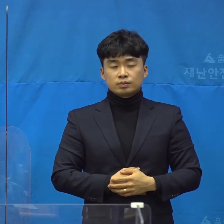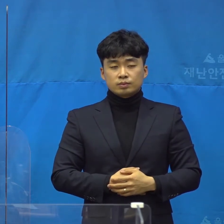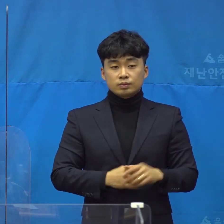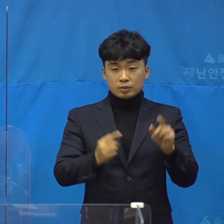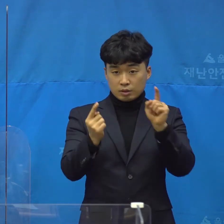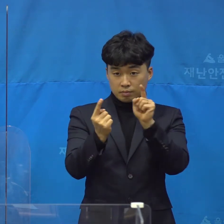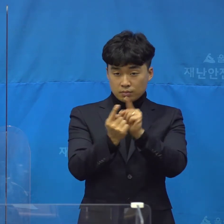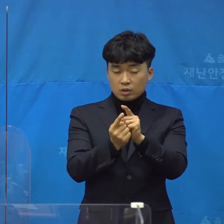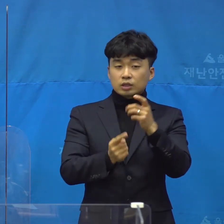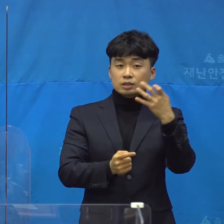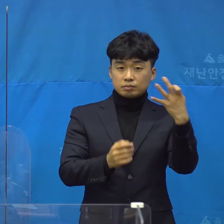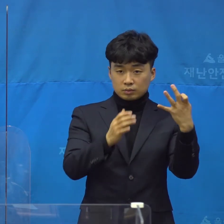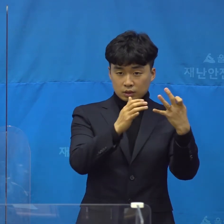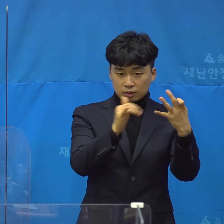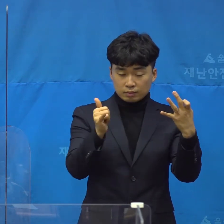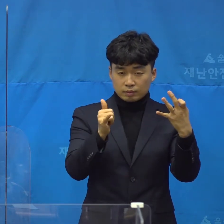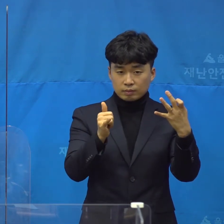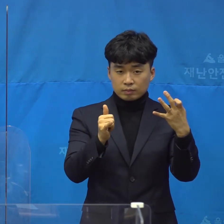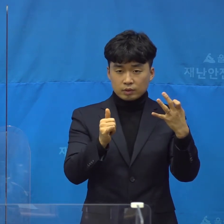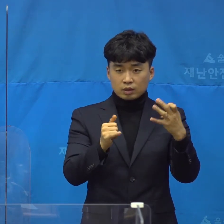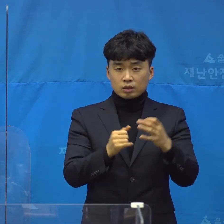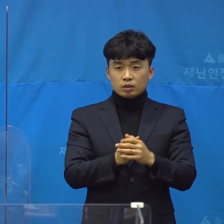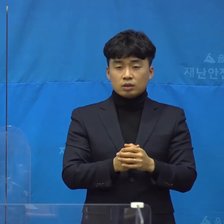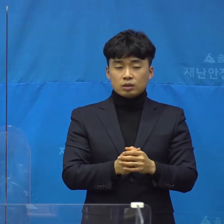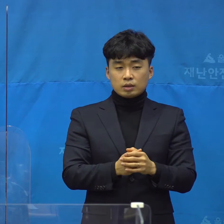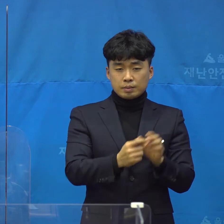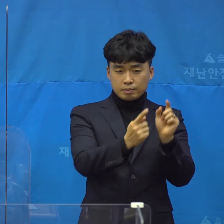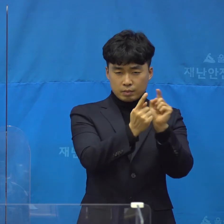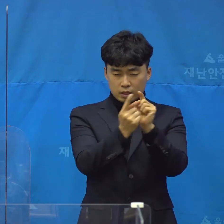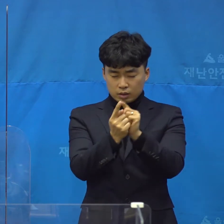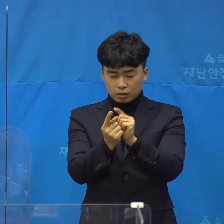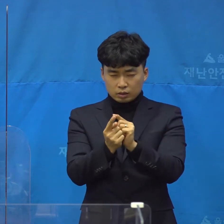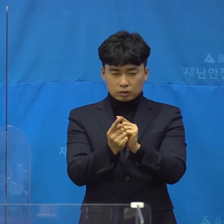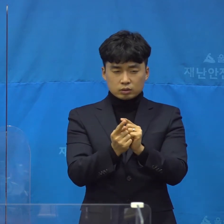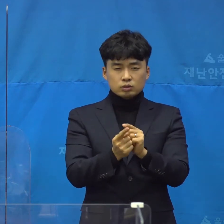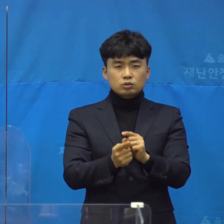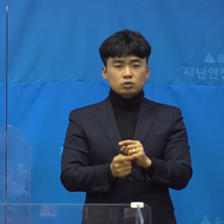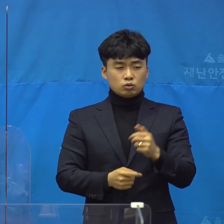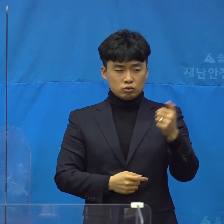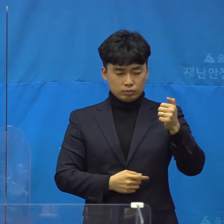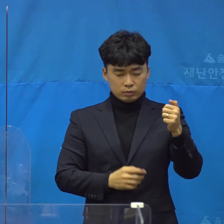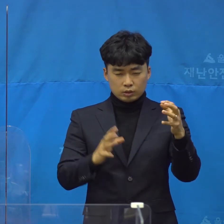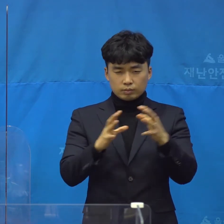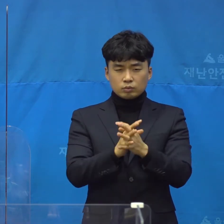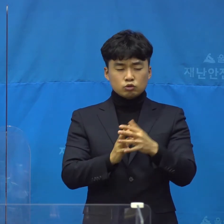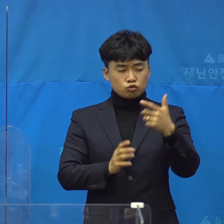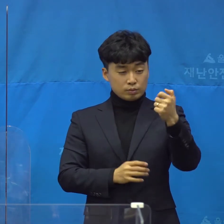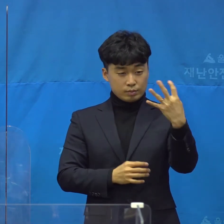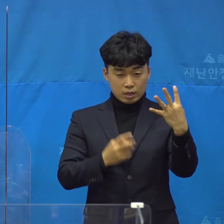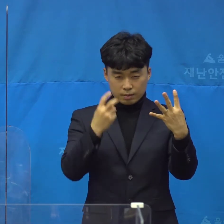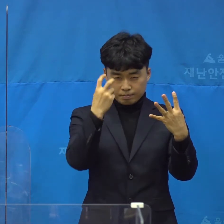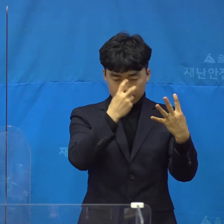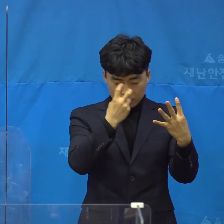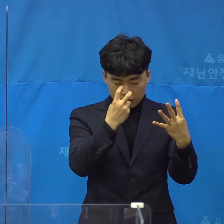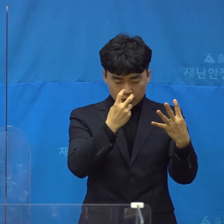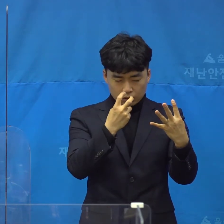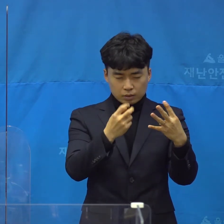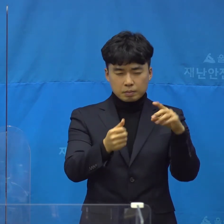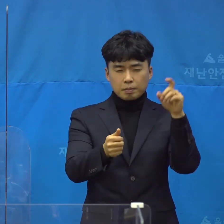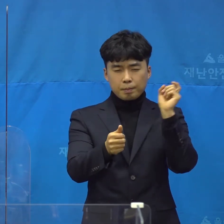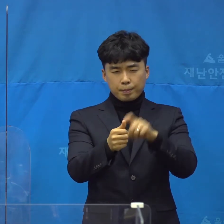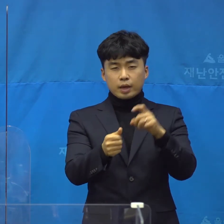접촉자 14명과 동선 노출자 50명 등 64명에 대해서 검사를 했고 이 중 양성